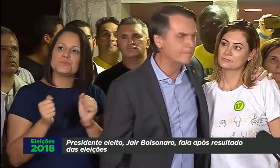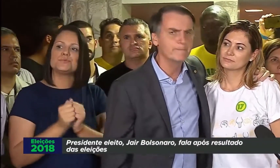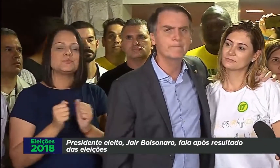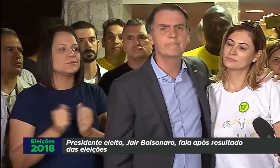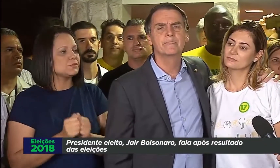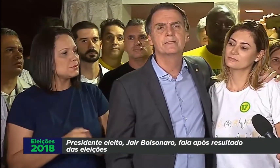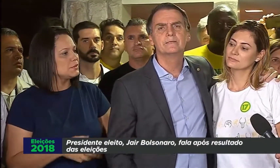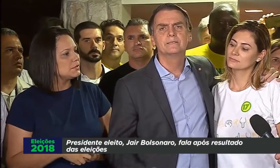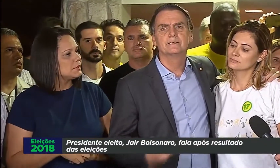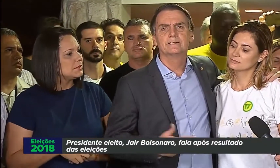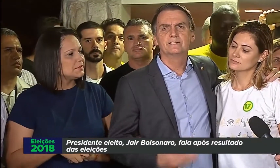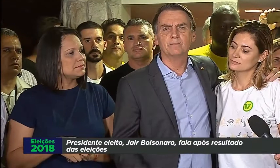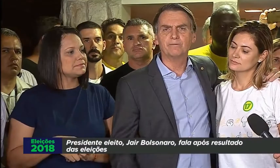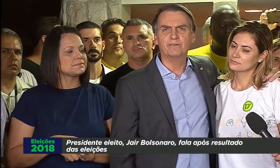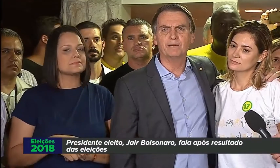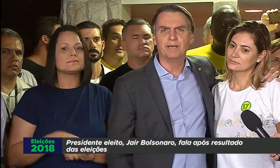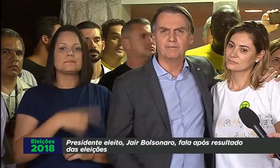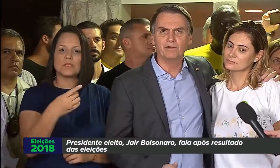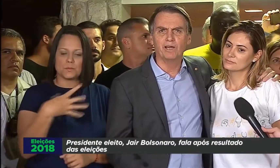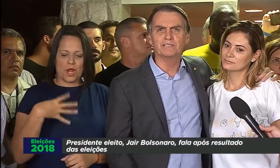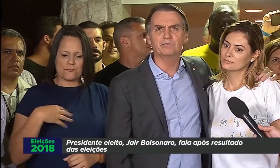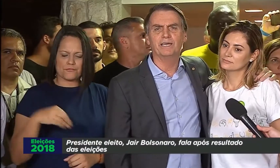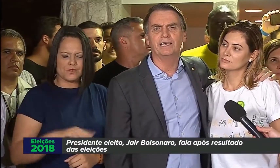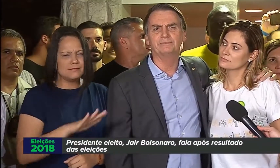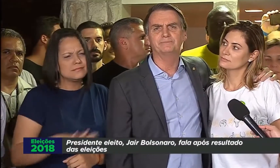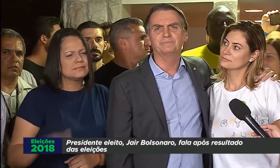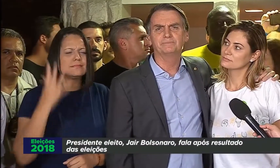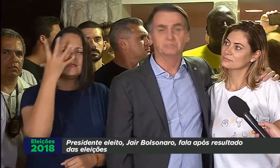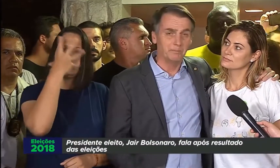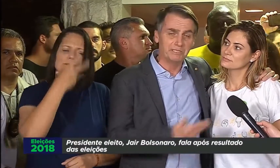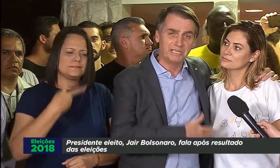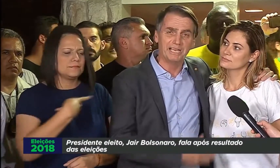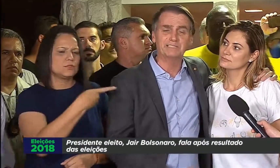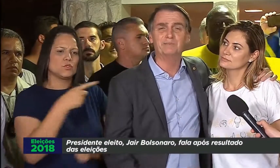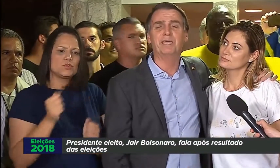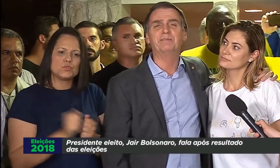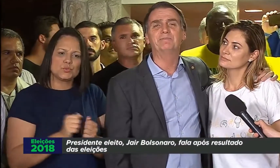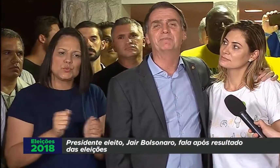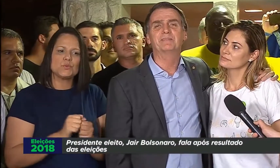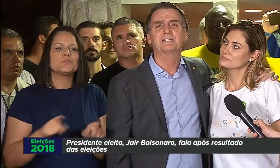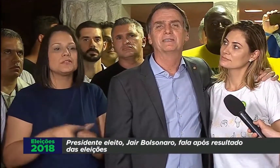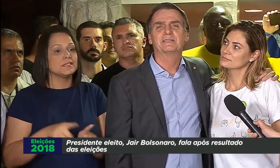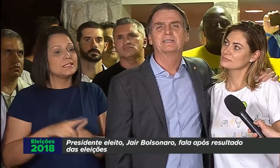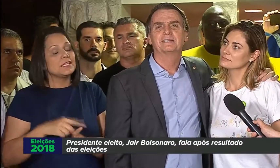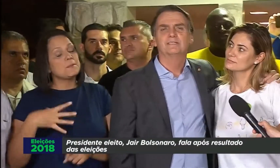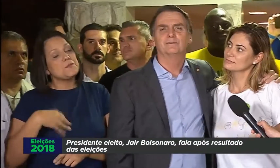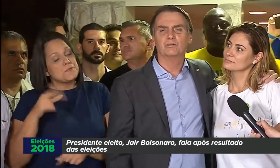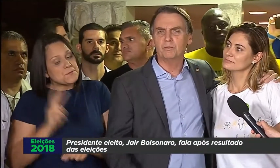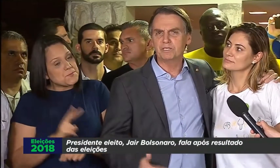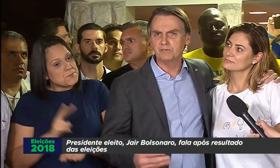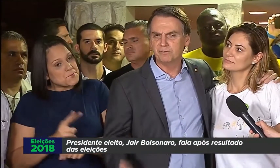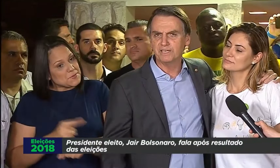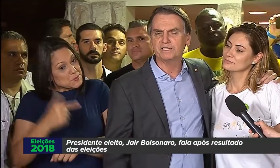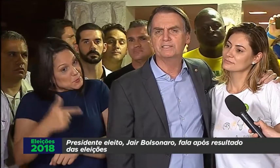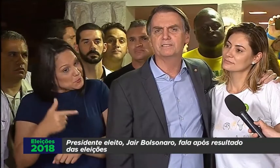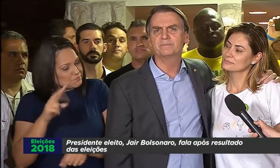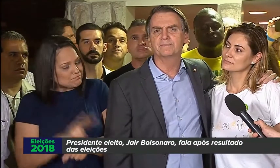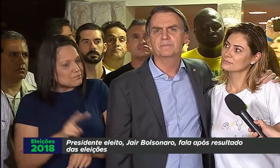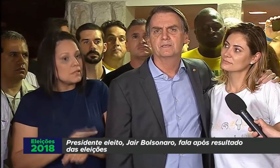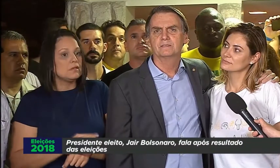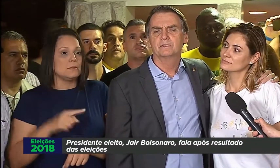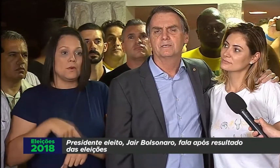do lar. Tem uma filha maravilhosa com ela, tem uma enteada também. Foram momentos